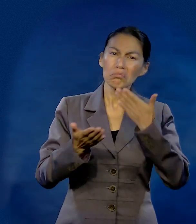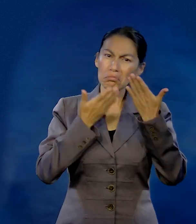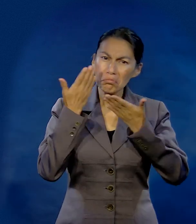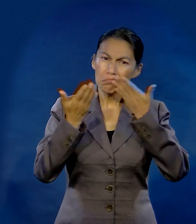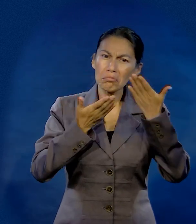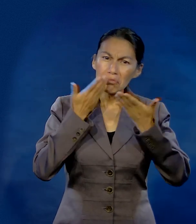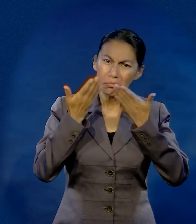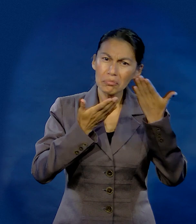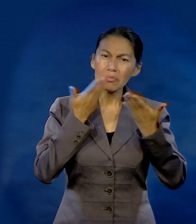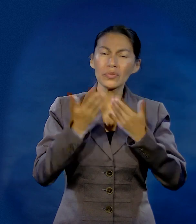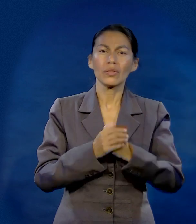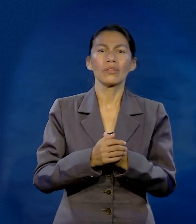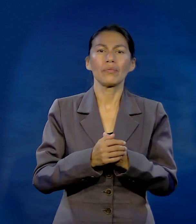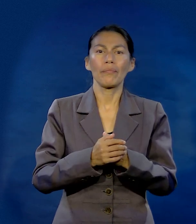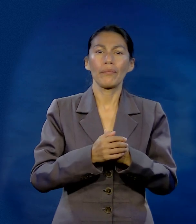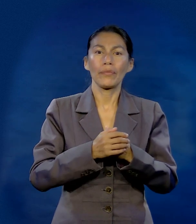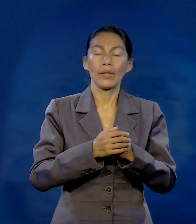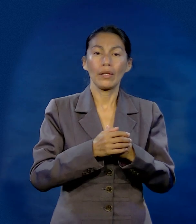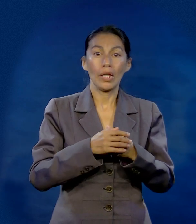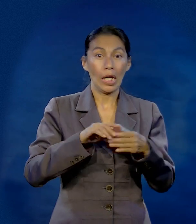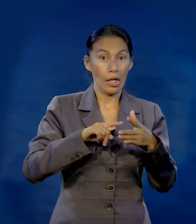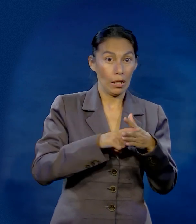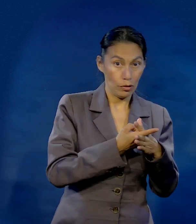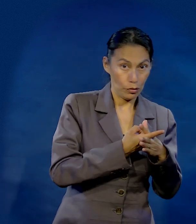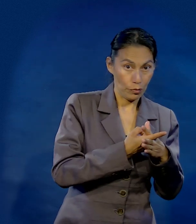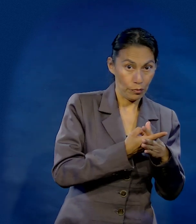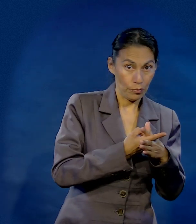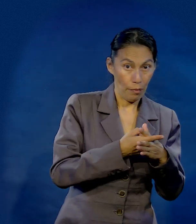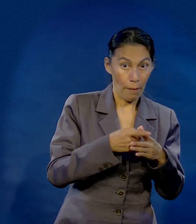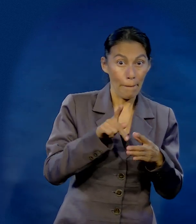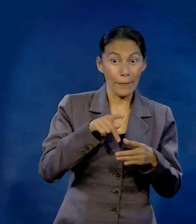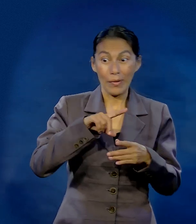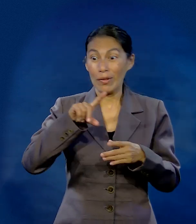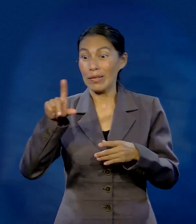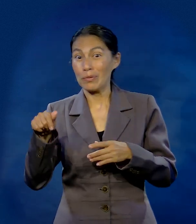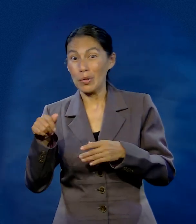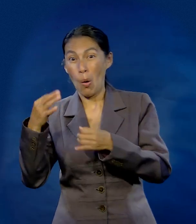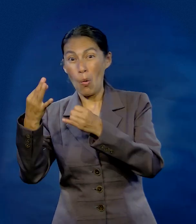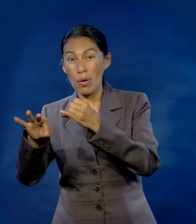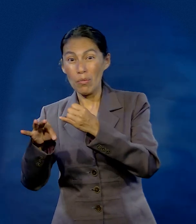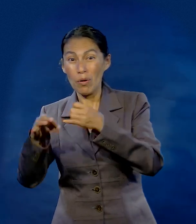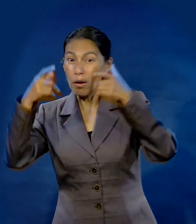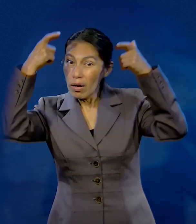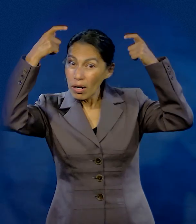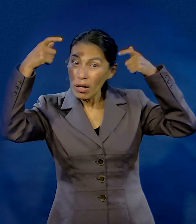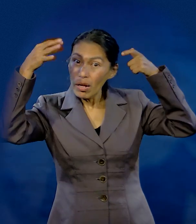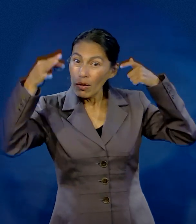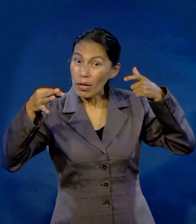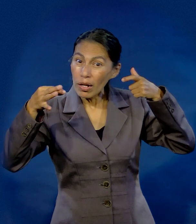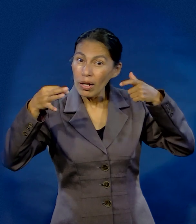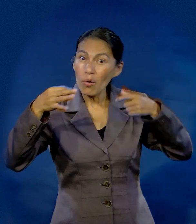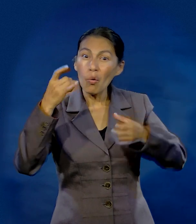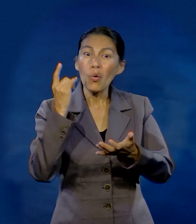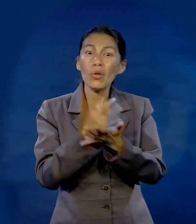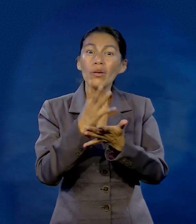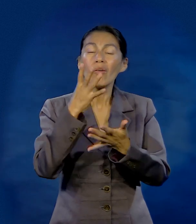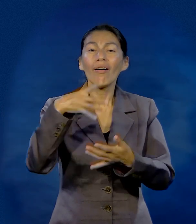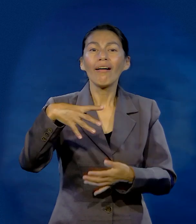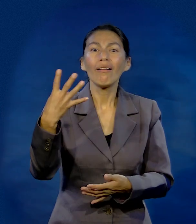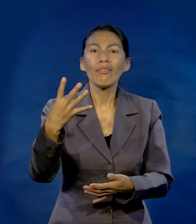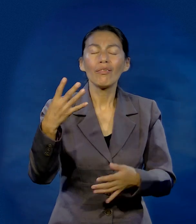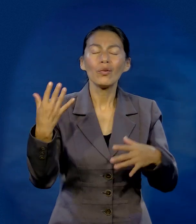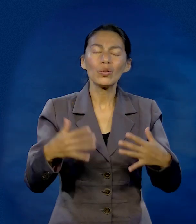yo creo que llegamos más o menos unos 50 muchachos aspirantes de los cuales graduamos